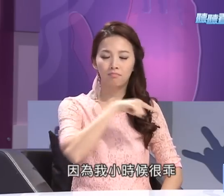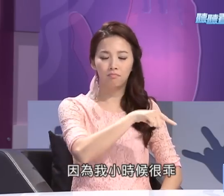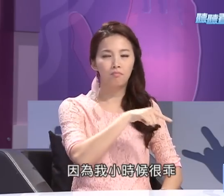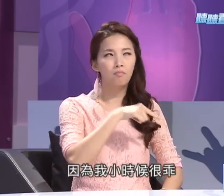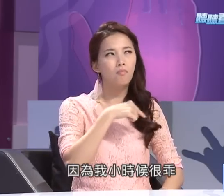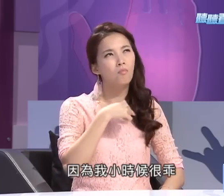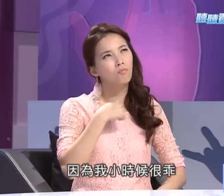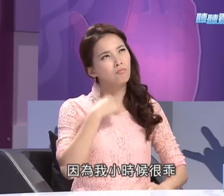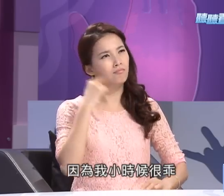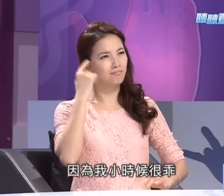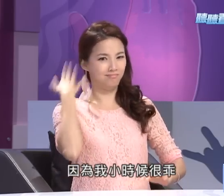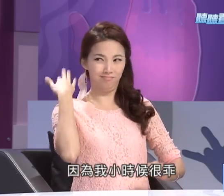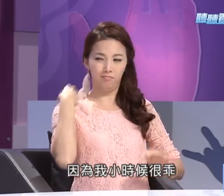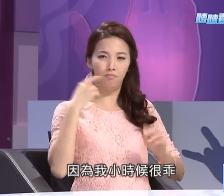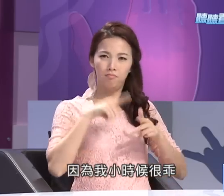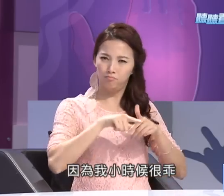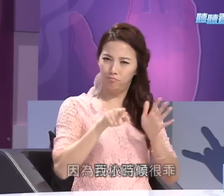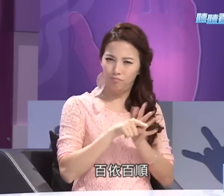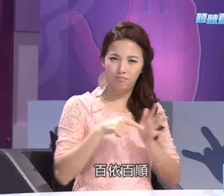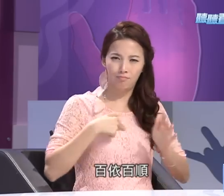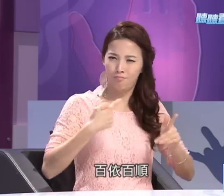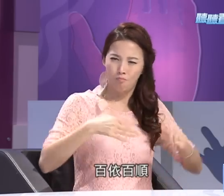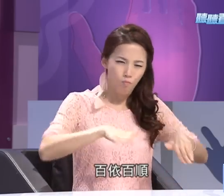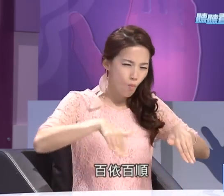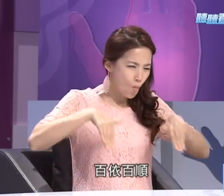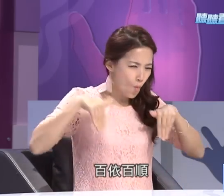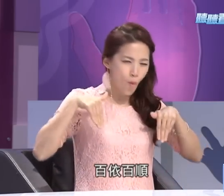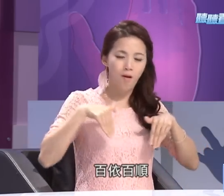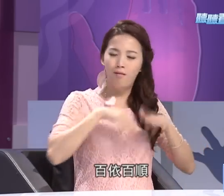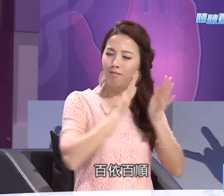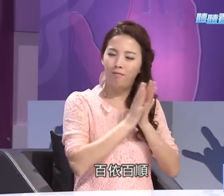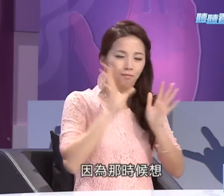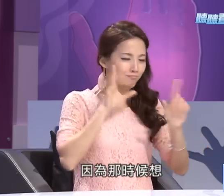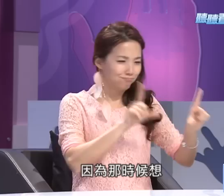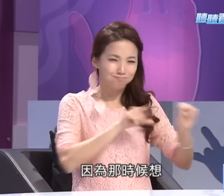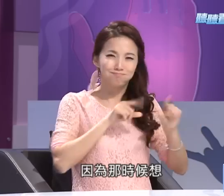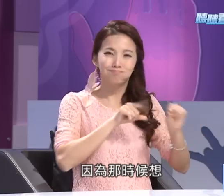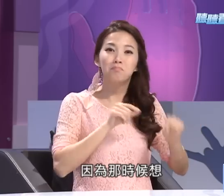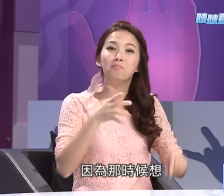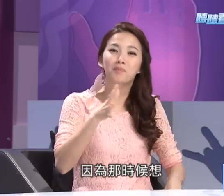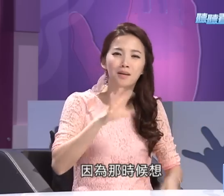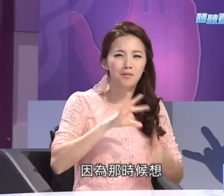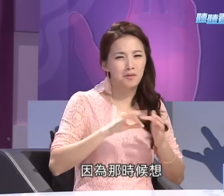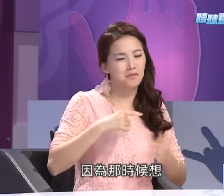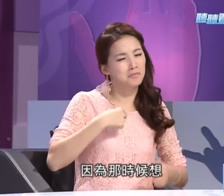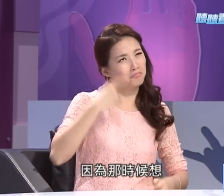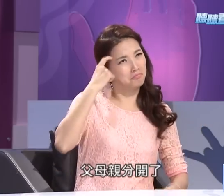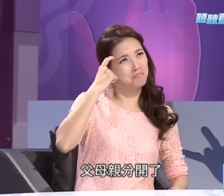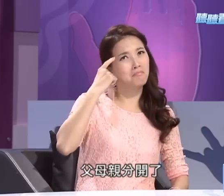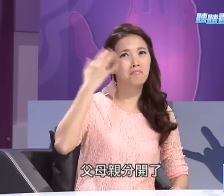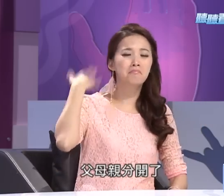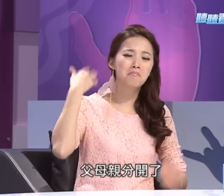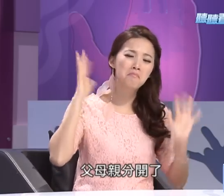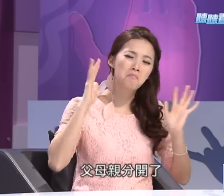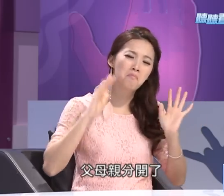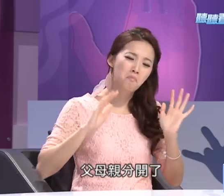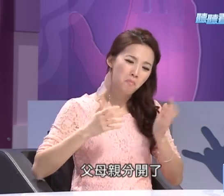小时候很乖，百依百顺啊，因为那时候想，父母亲分开